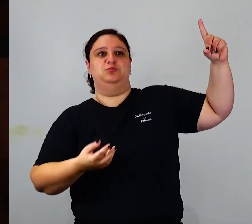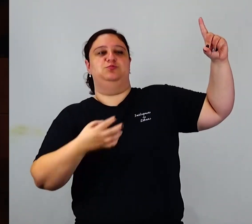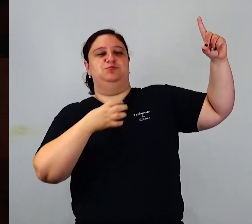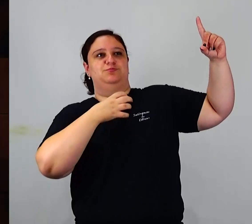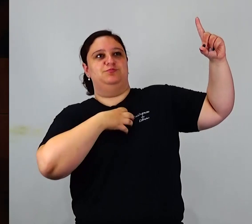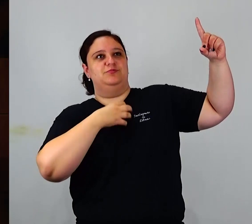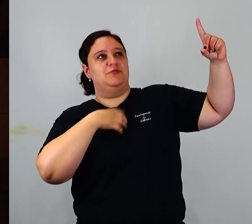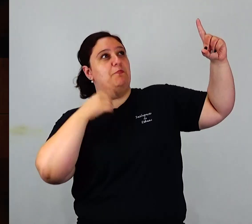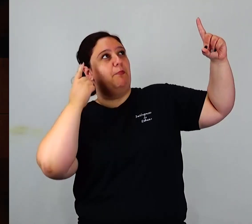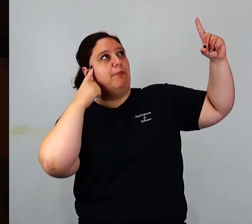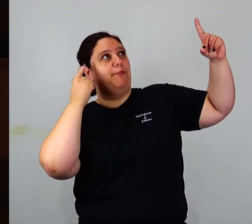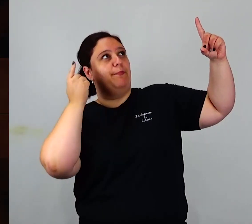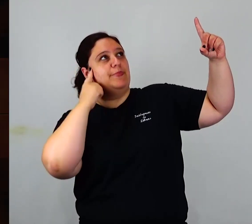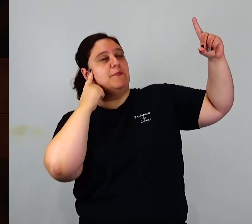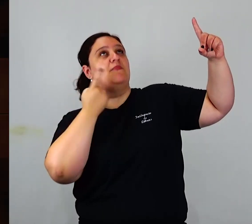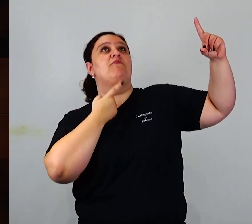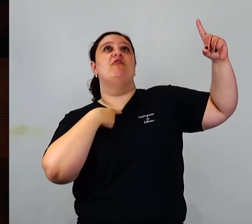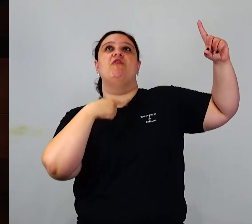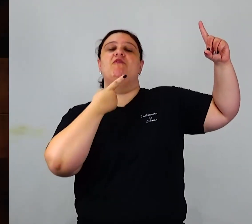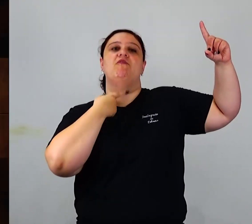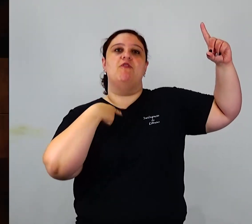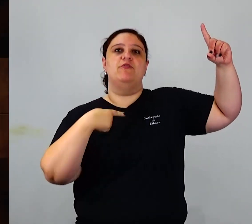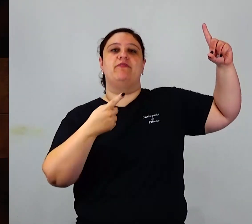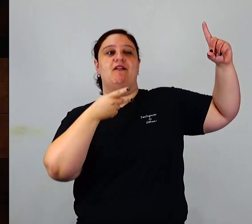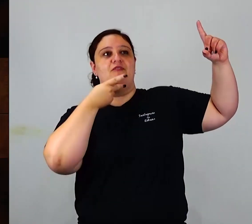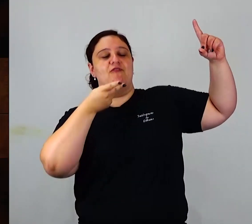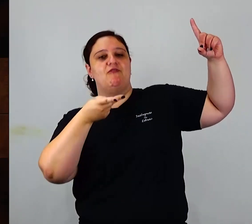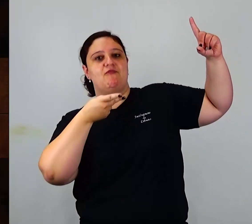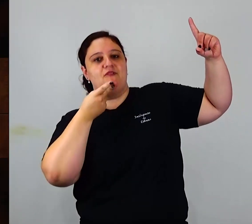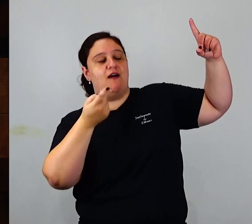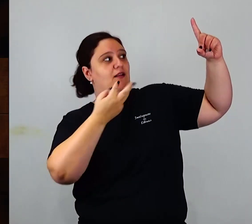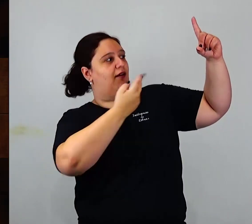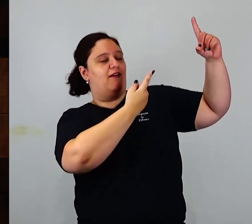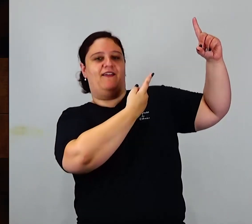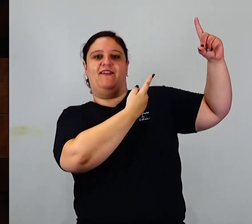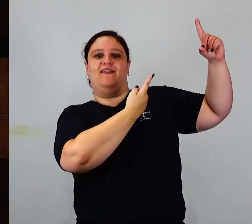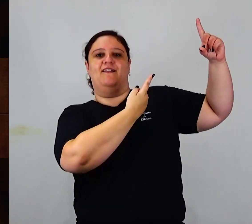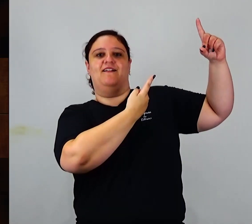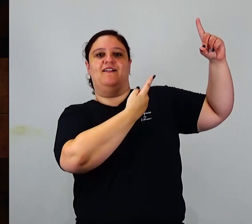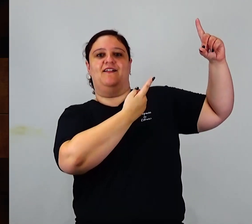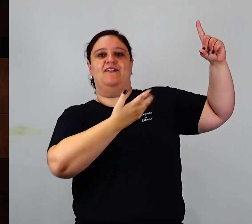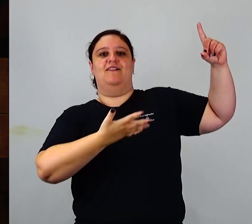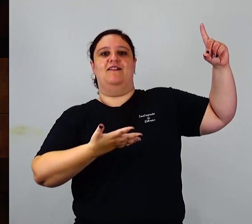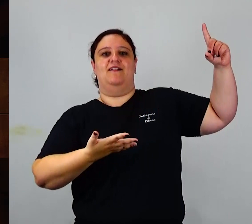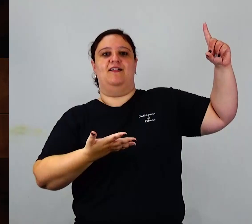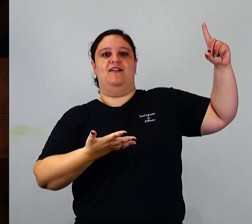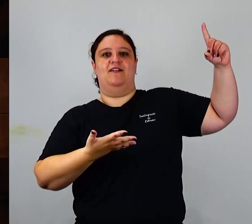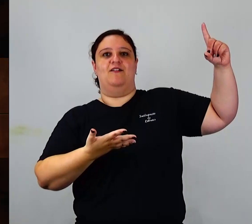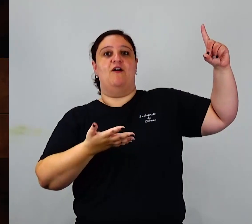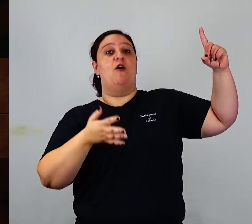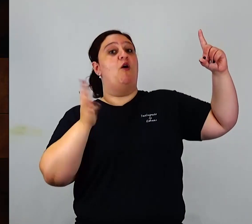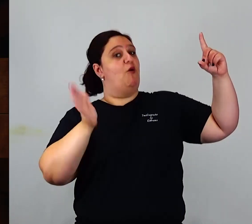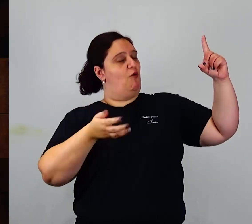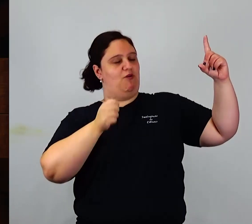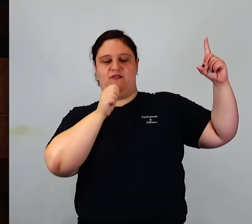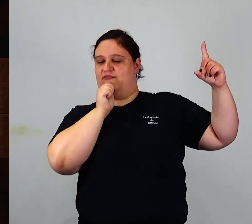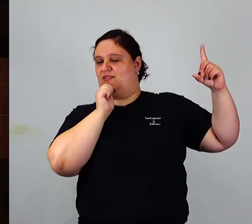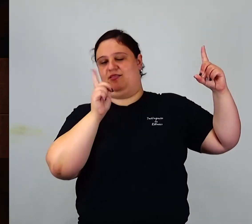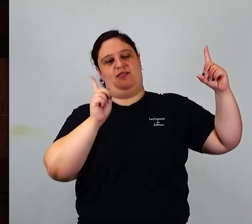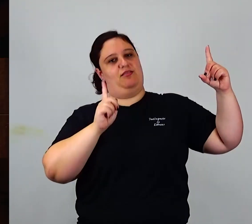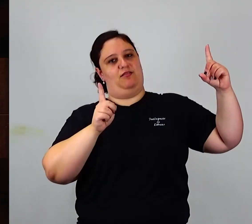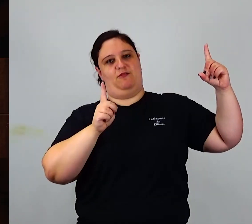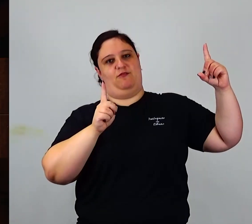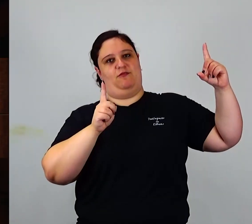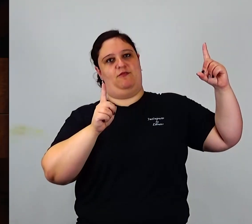faz. Eles fazem. Tudo que o Pai diz, eles dizem. Hoje ainda não é assim. Porque